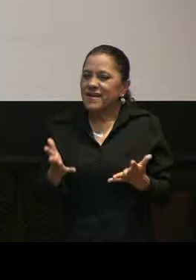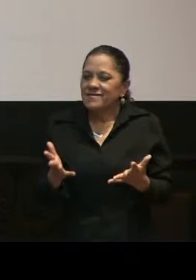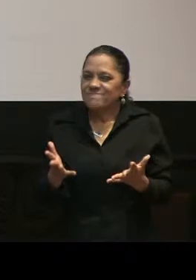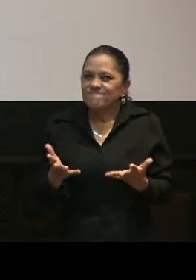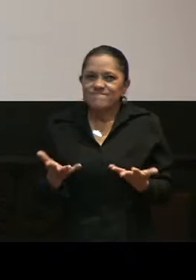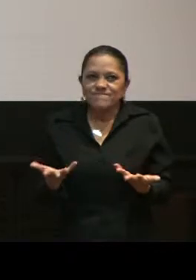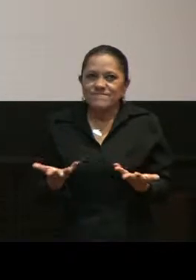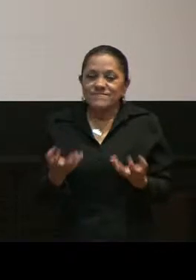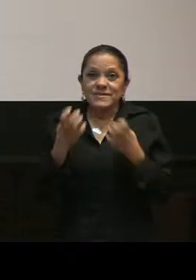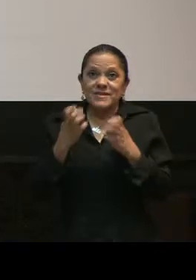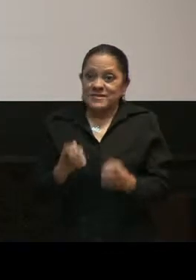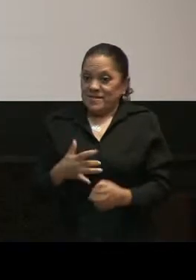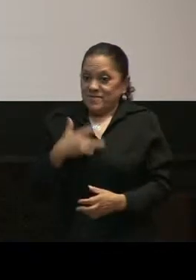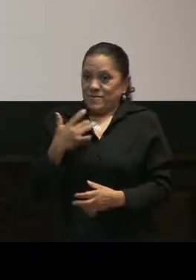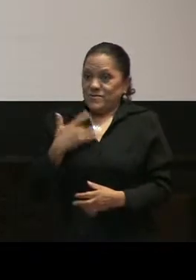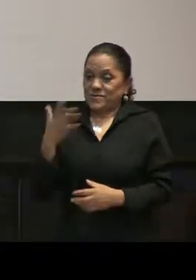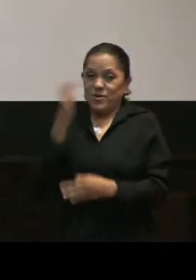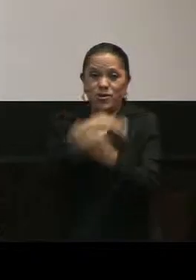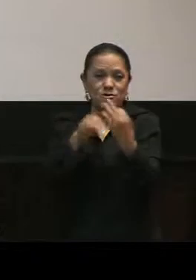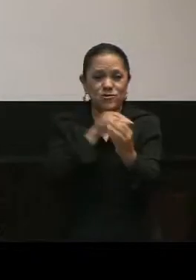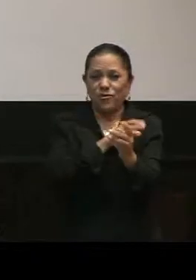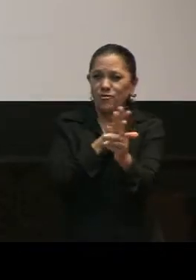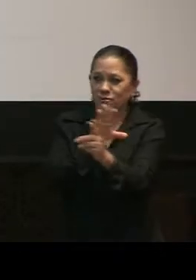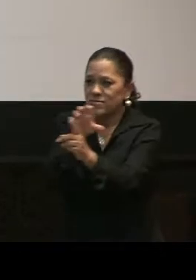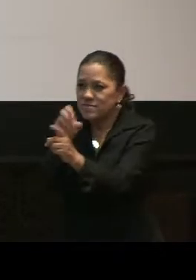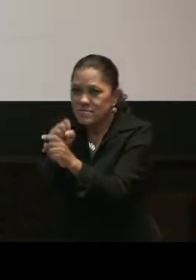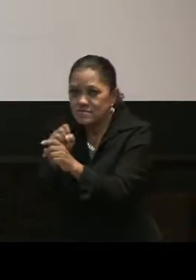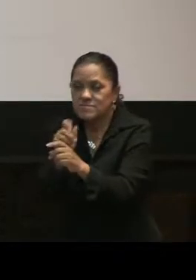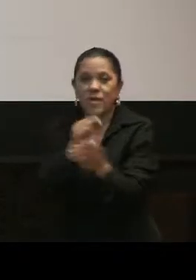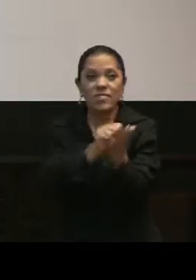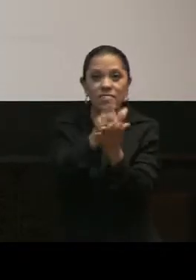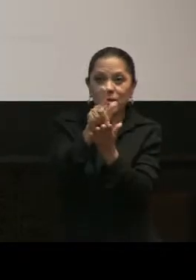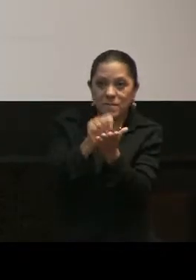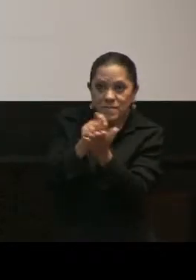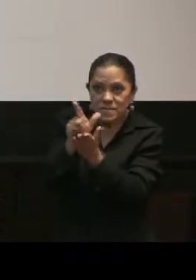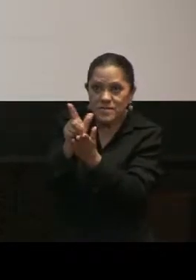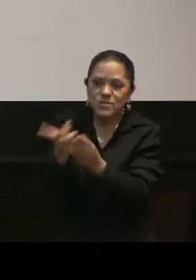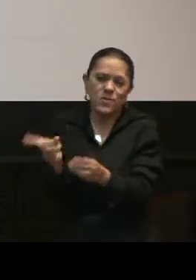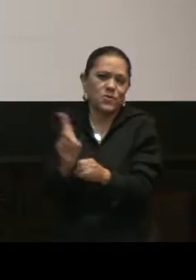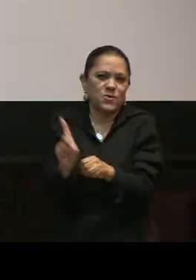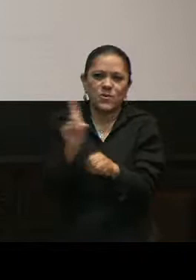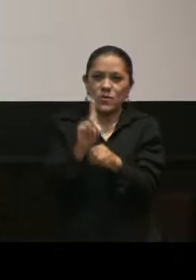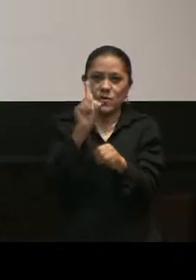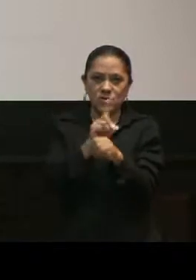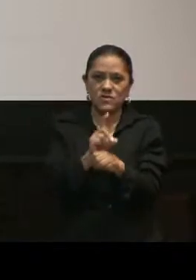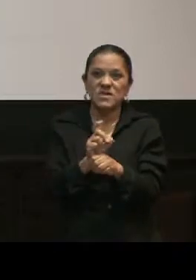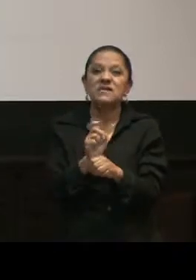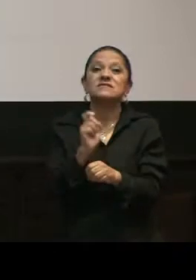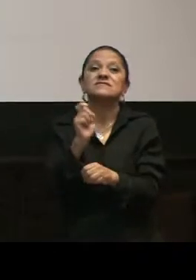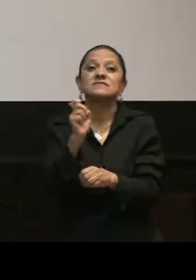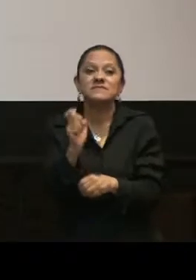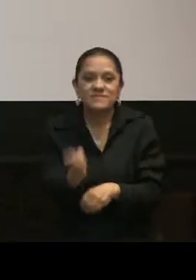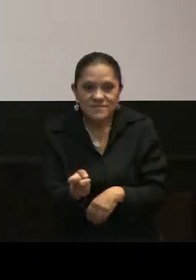estamos percibiendo todos los temisqueños todos los días, que es el tránsito